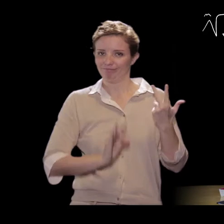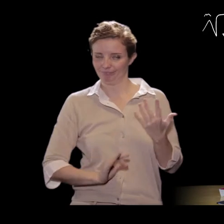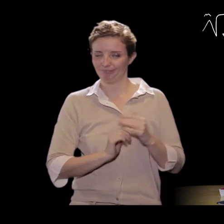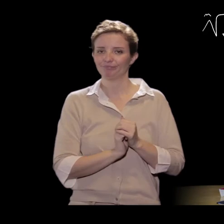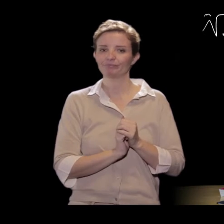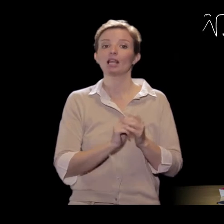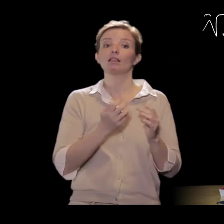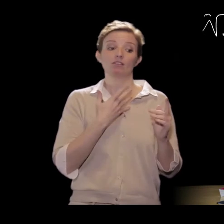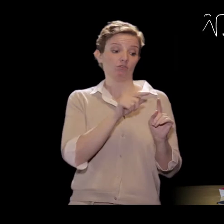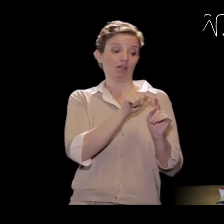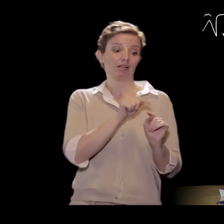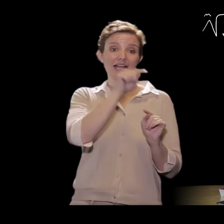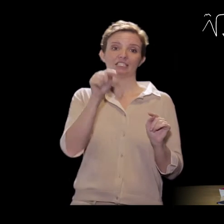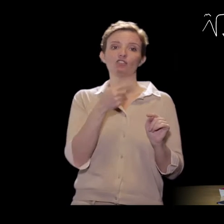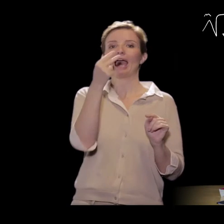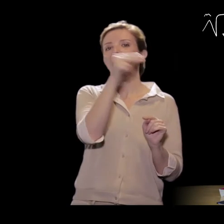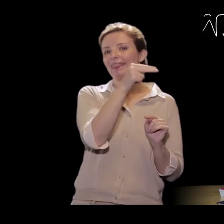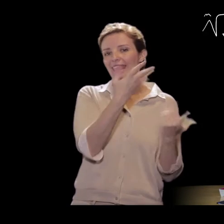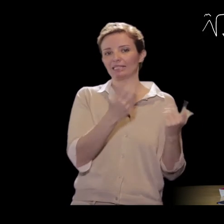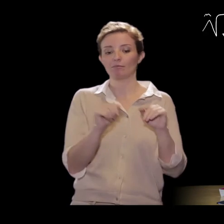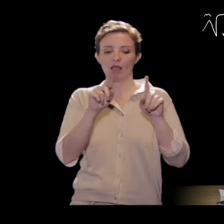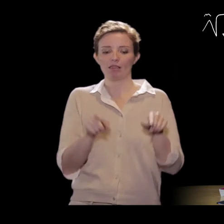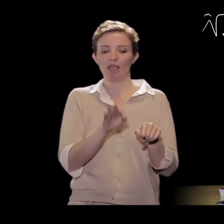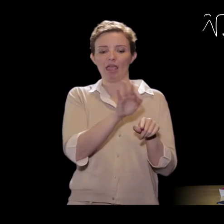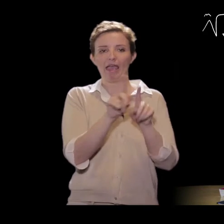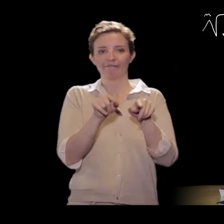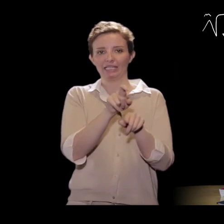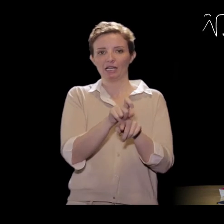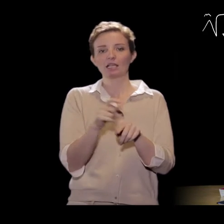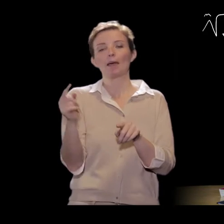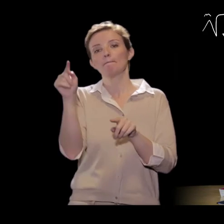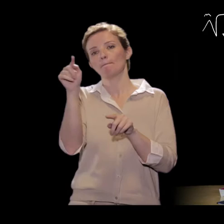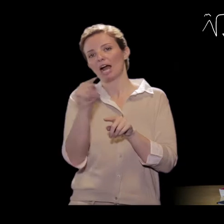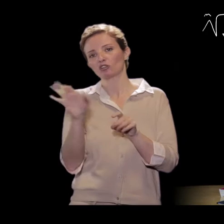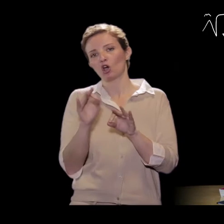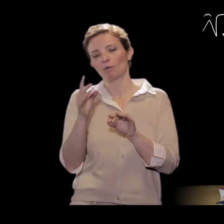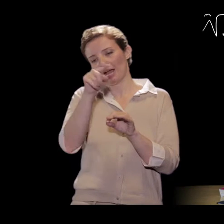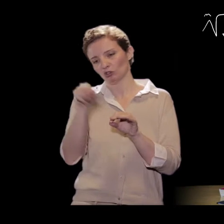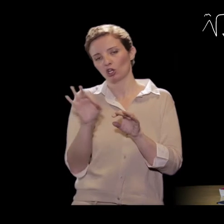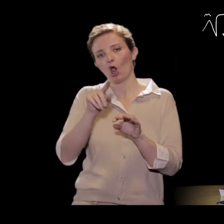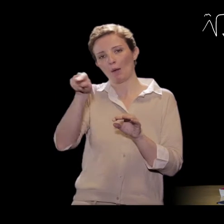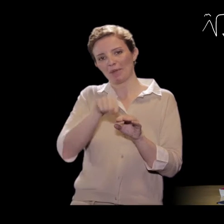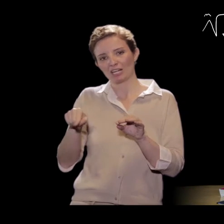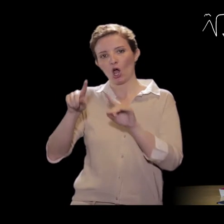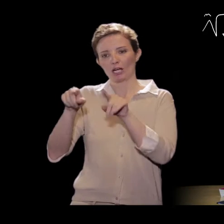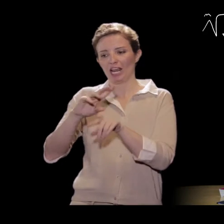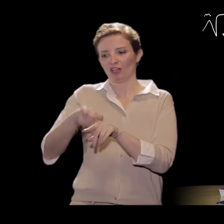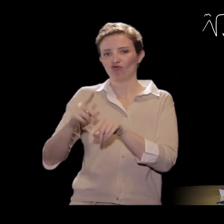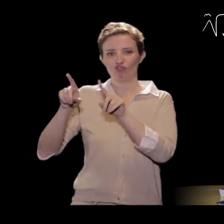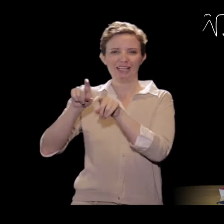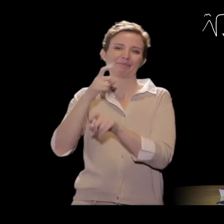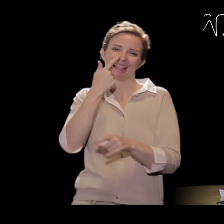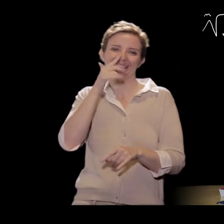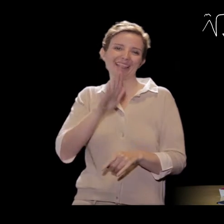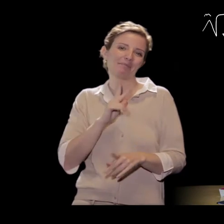di FX maggiore o minore di G X questa è la tipica diciamo disequazione irrazionale che dobbiamo